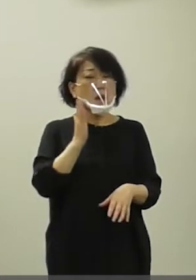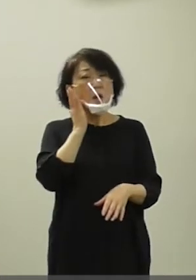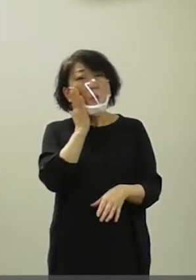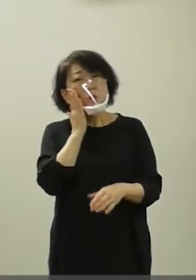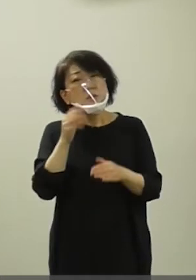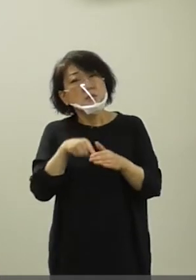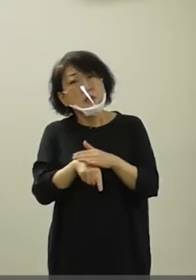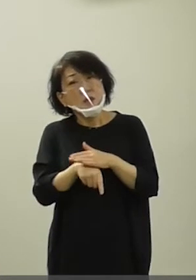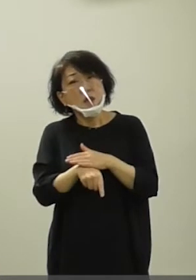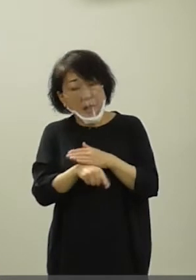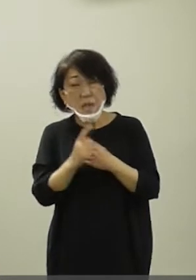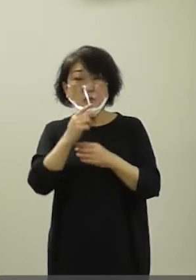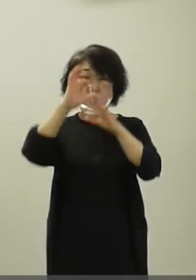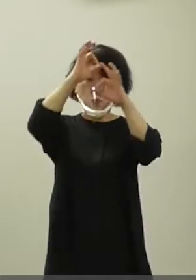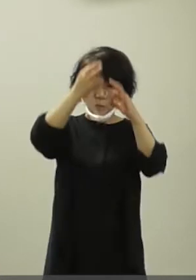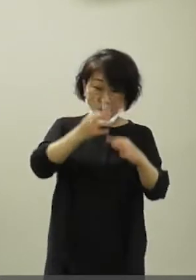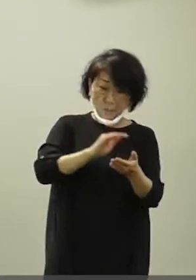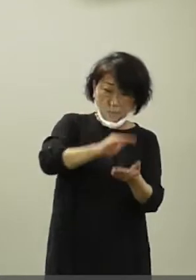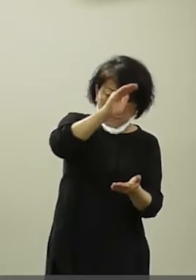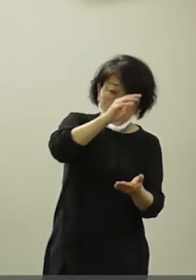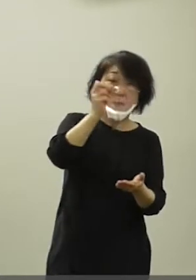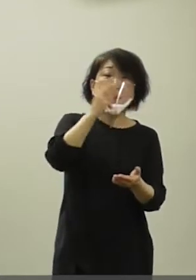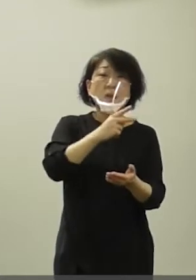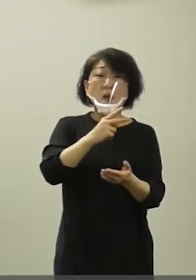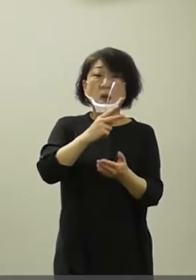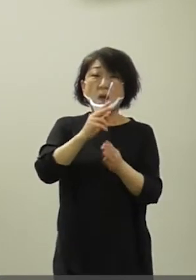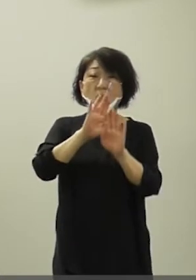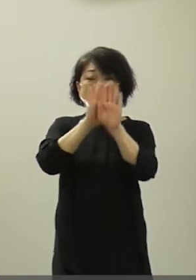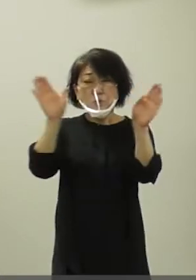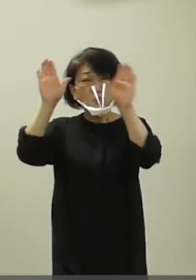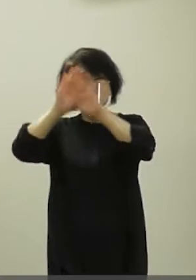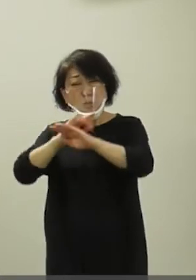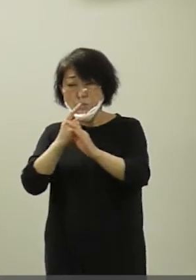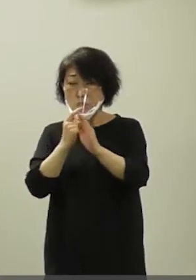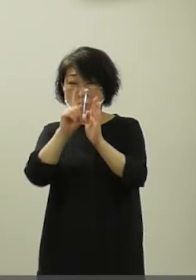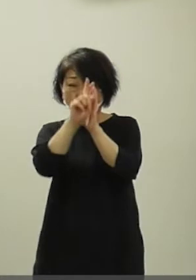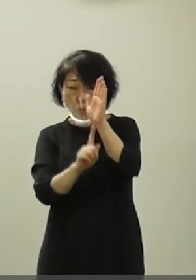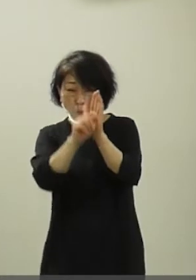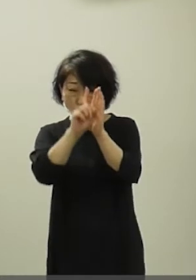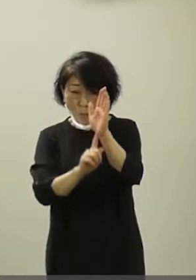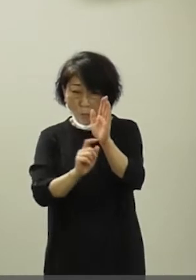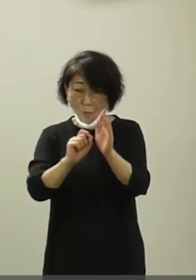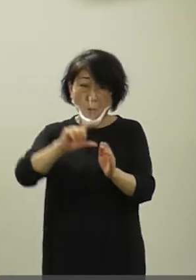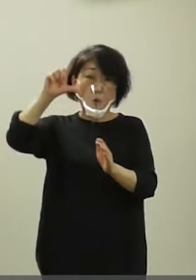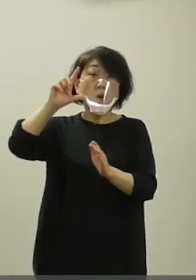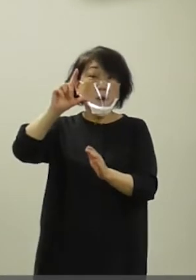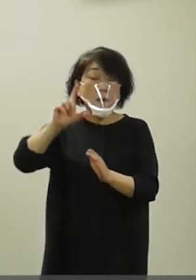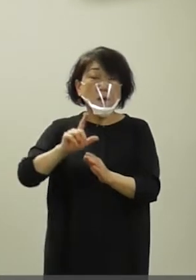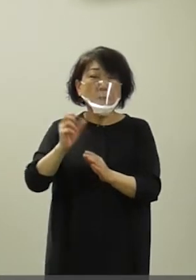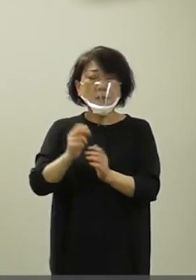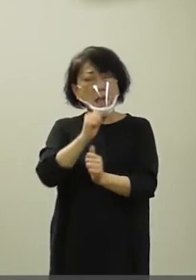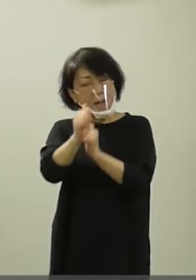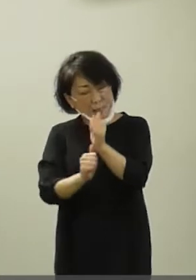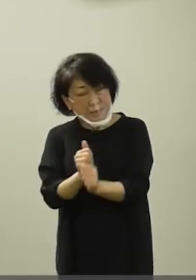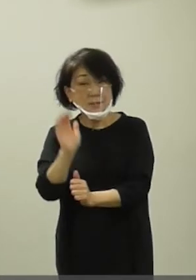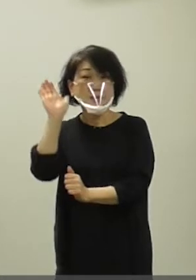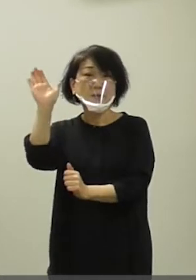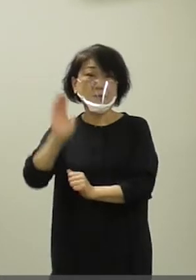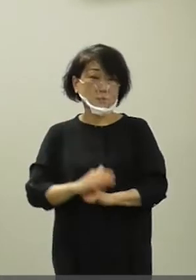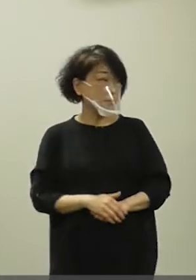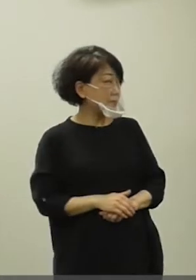降るてしゅうやんの本堂がこれ公園母幅がありません歴史もあるということでそして